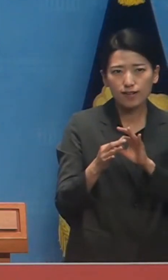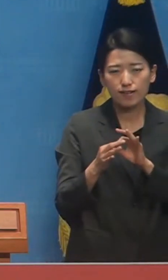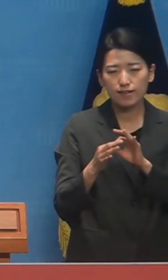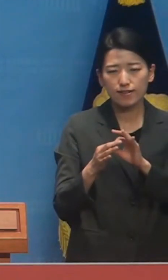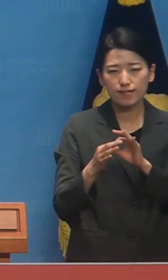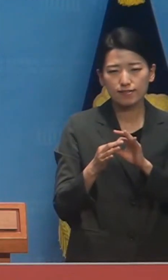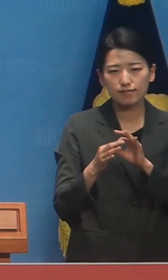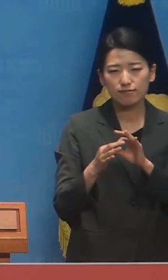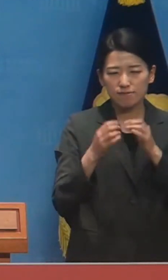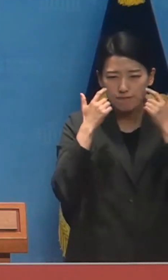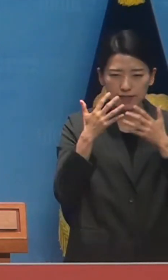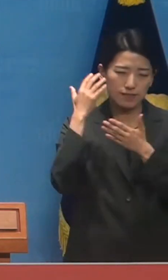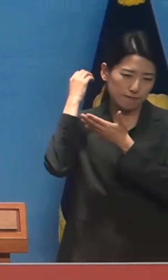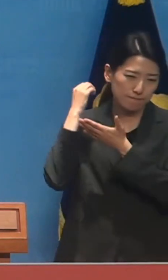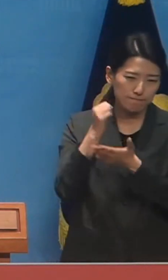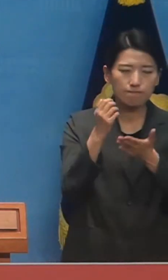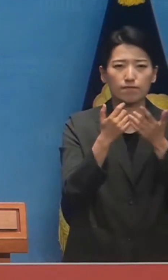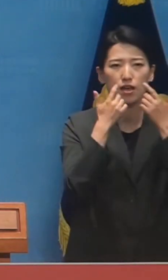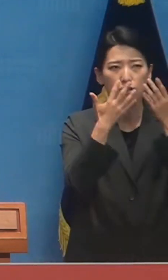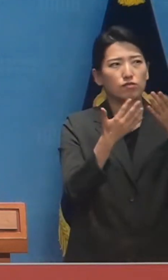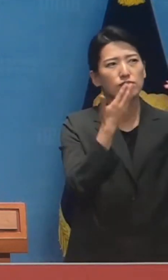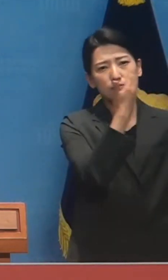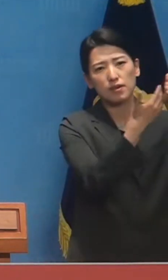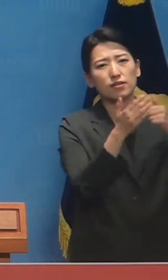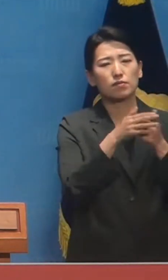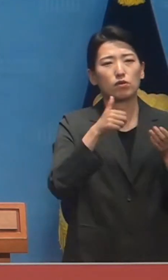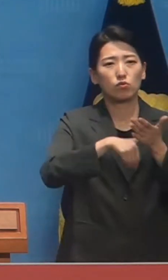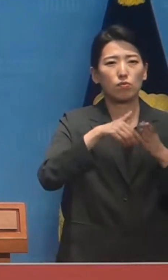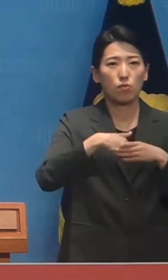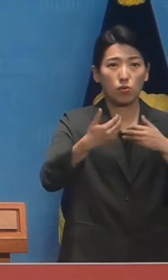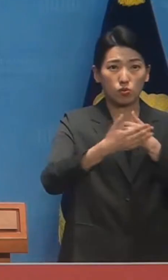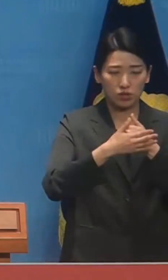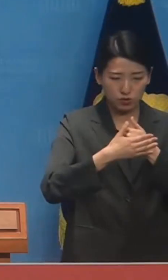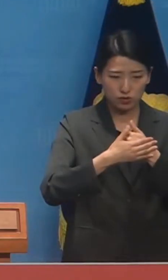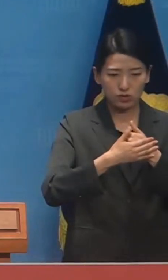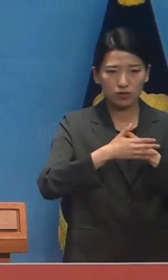것을 믿기에 여러분의 함표를 부탁드립니다. 감사합니다.